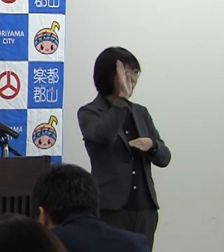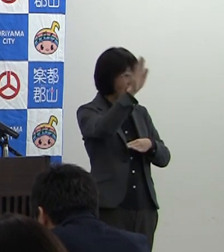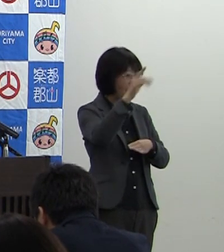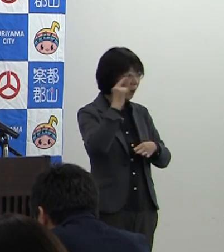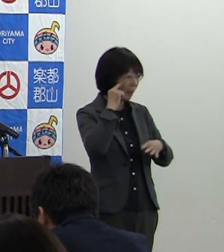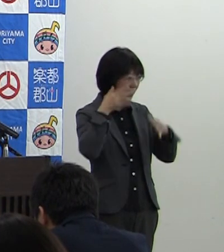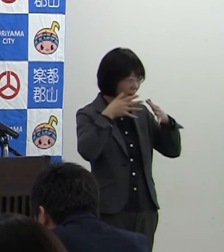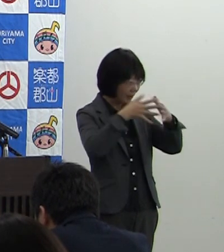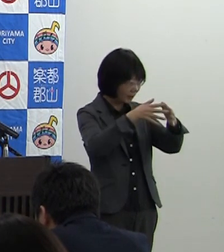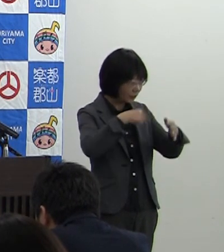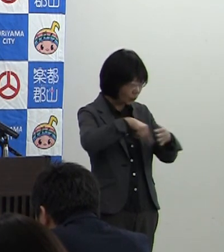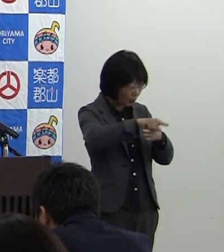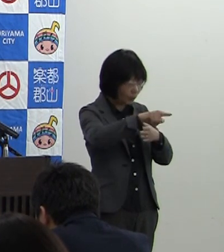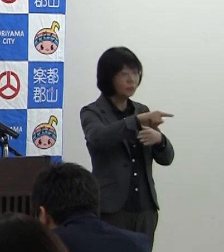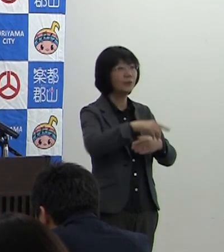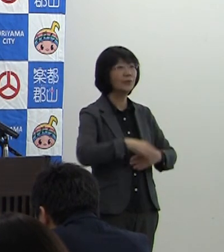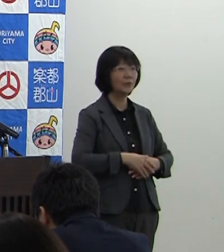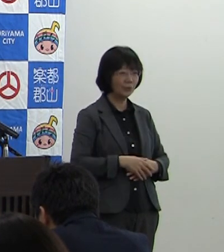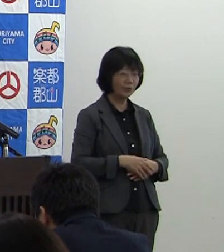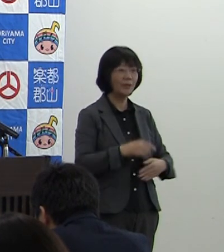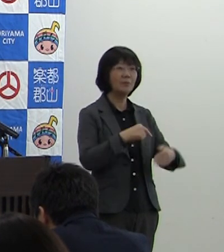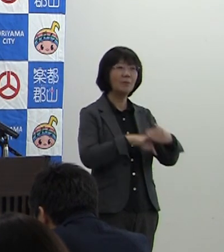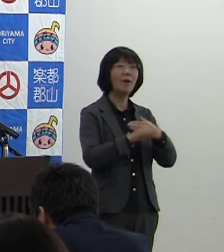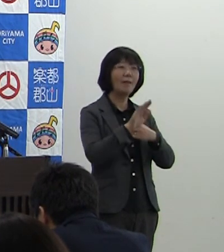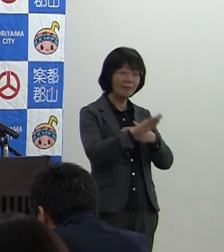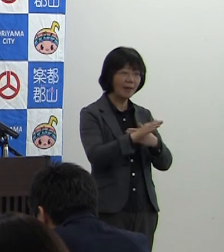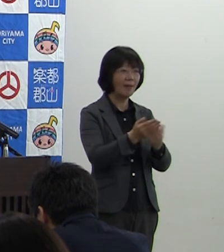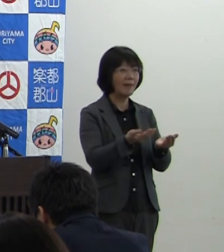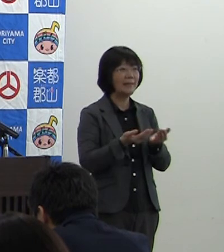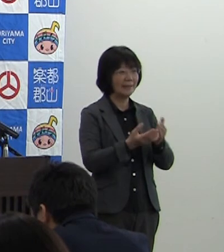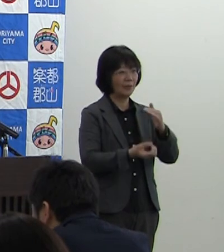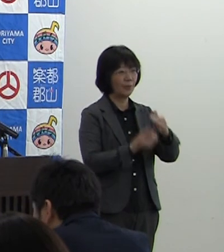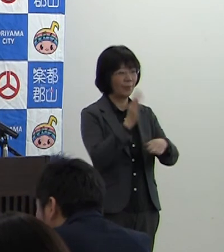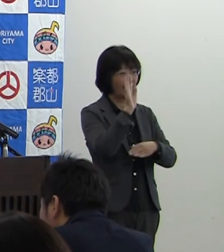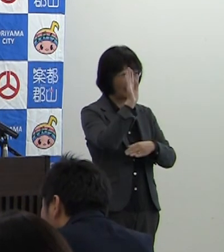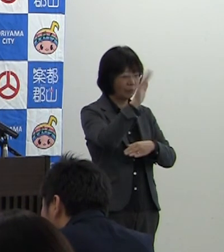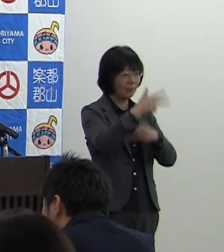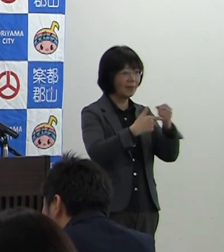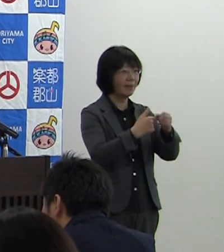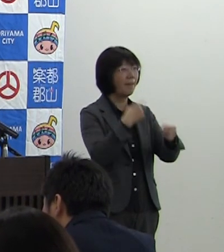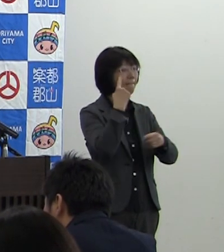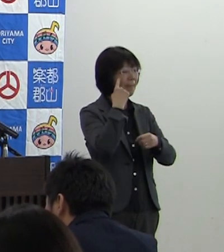特に震災ということは申し上げませんでした。